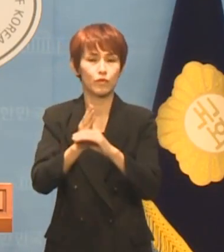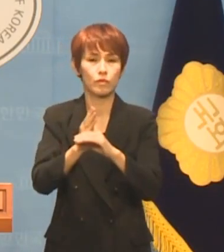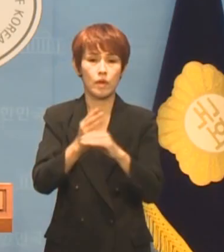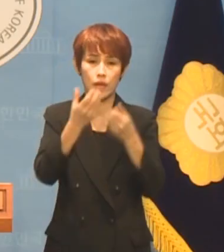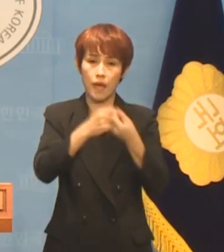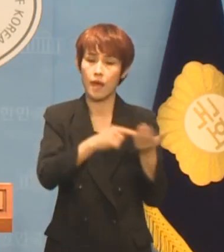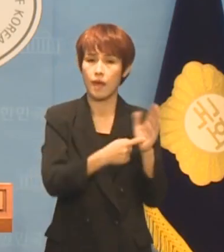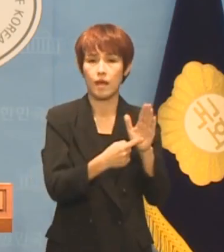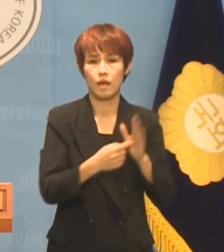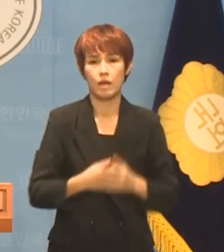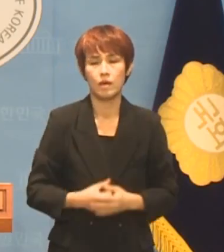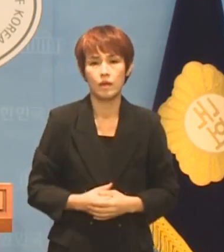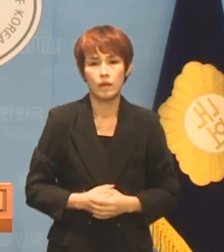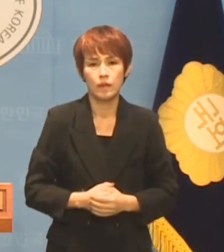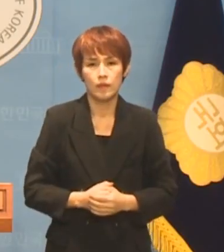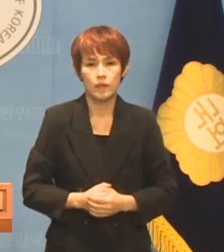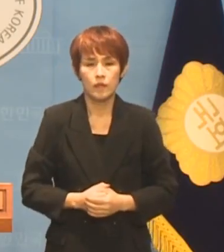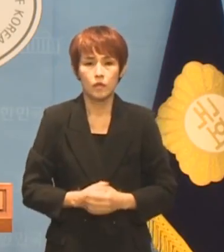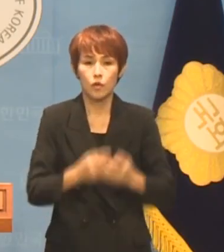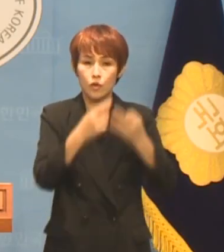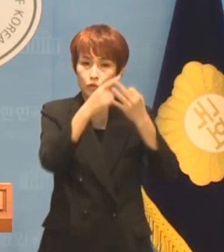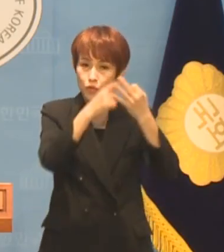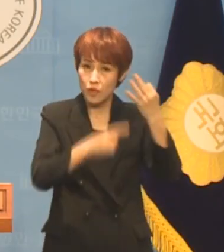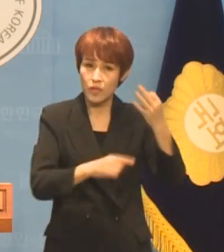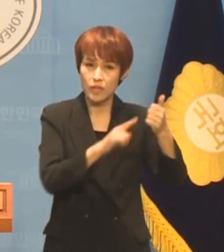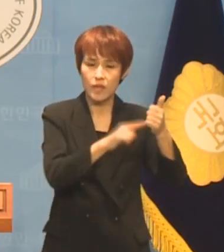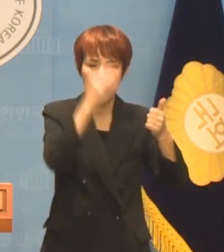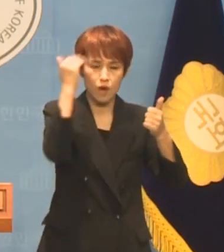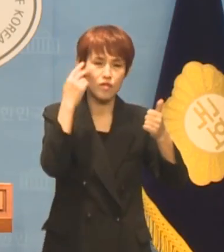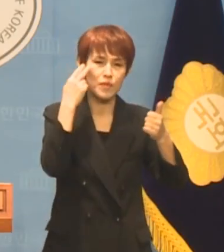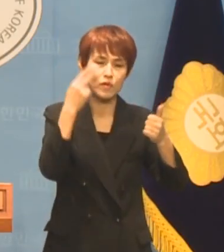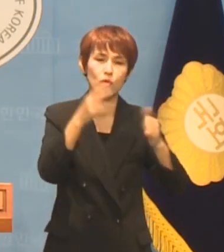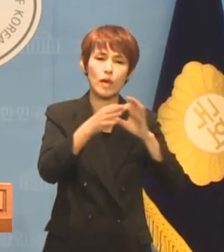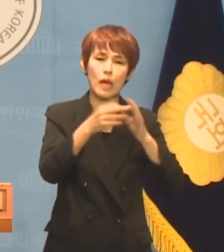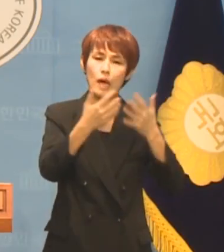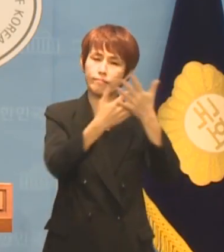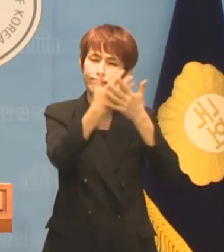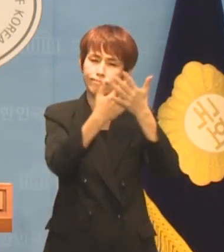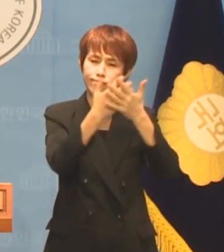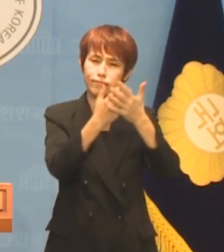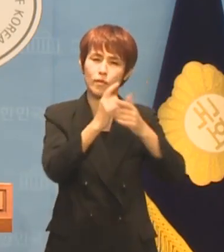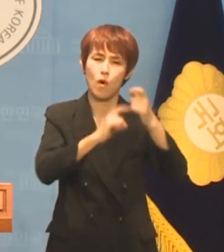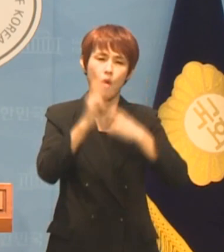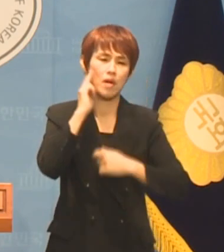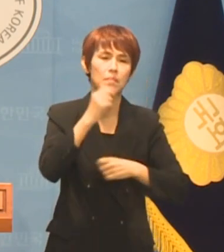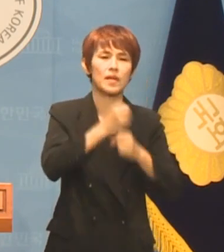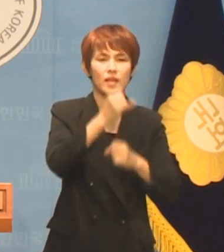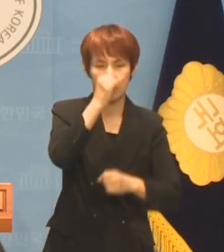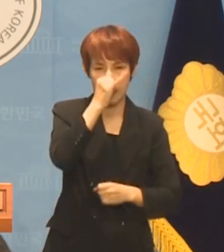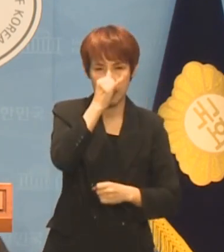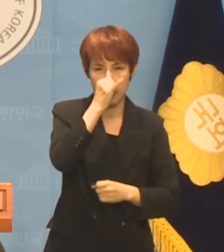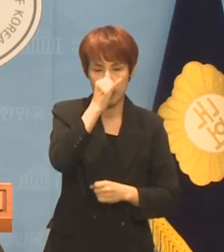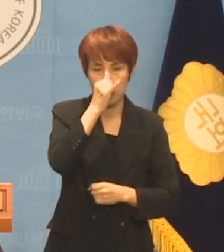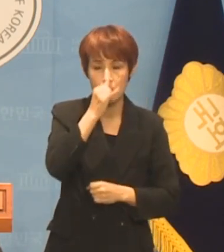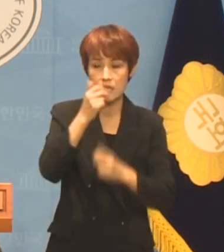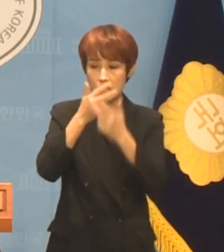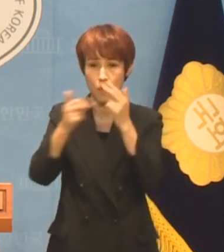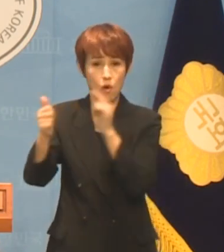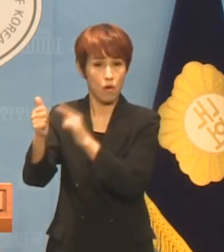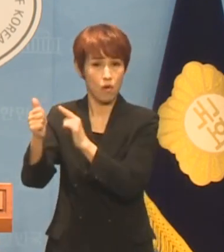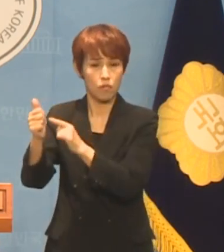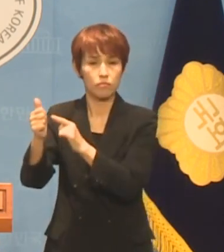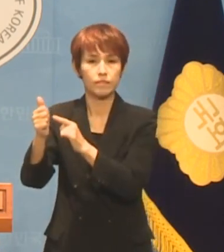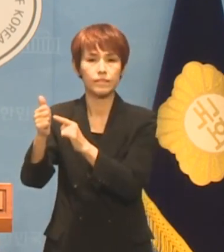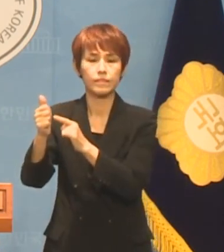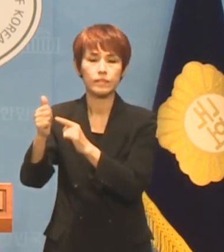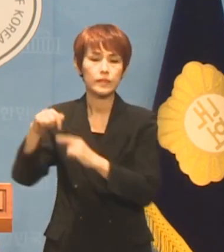있습니다. 또한 윤석열이 한미 관계의 불확실성을 심화시켰다고 지적하며 오히려 이재명 대표의 경우